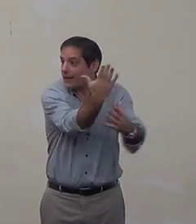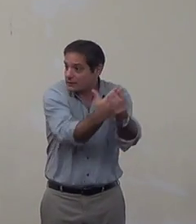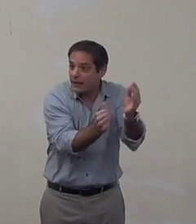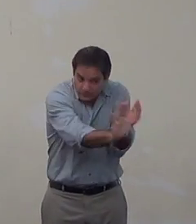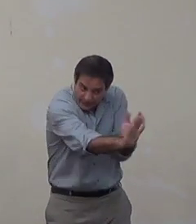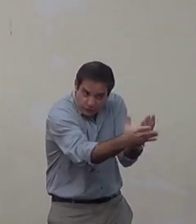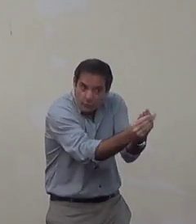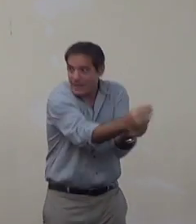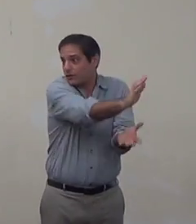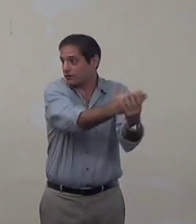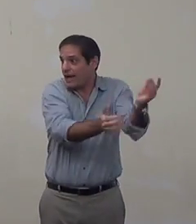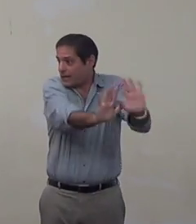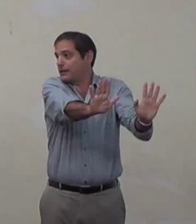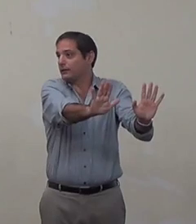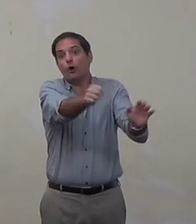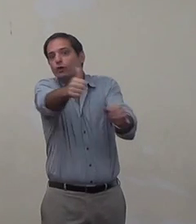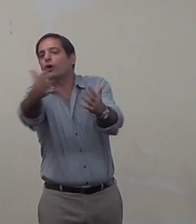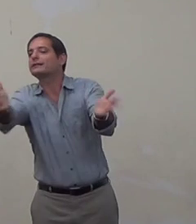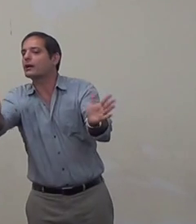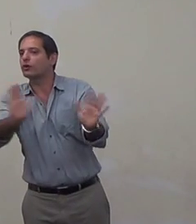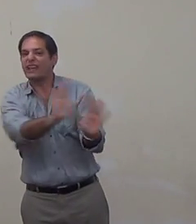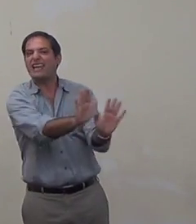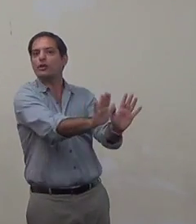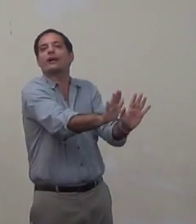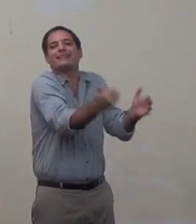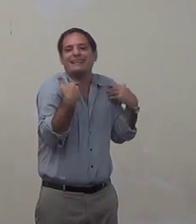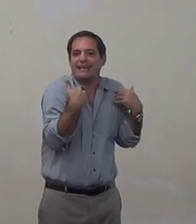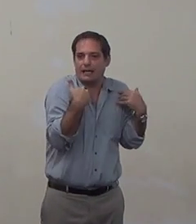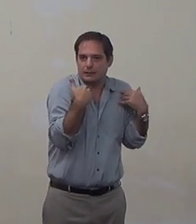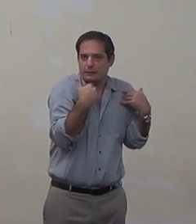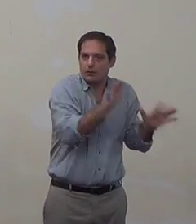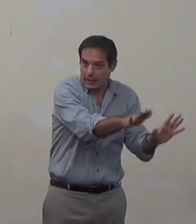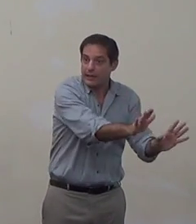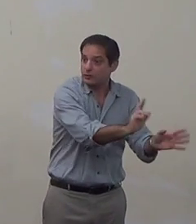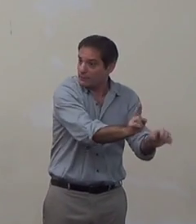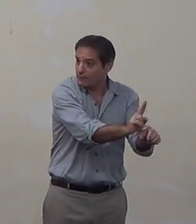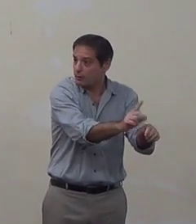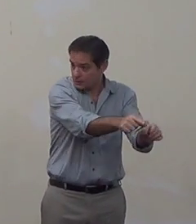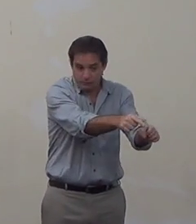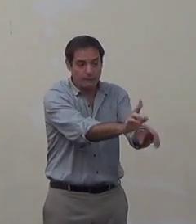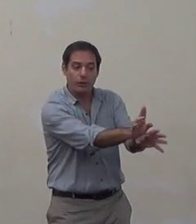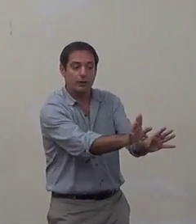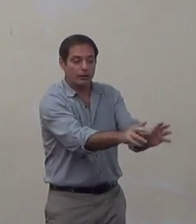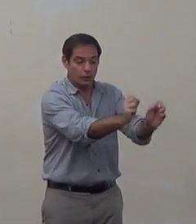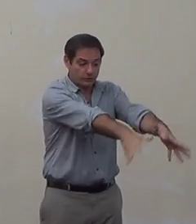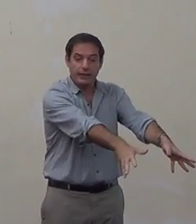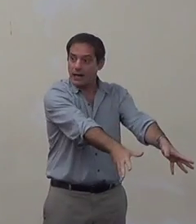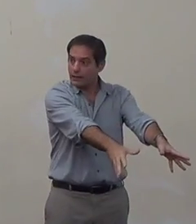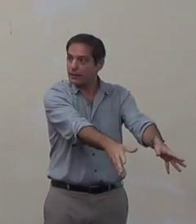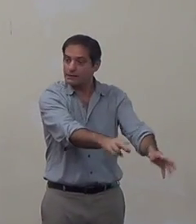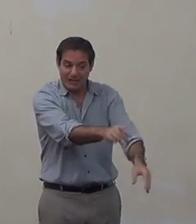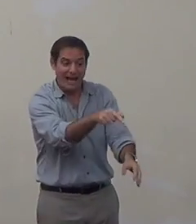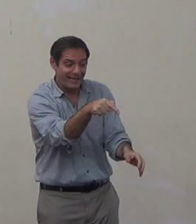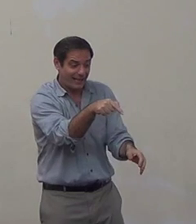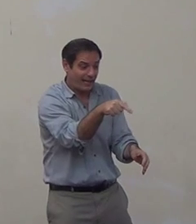¿ok? En sus manos, ahí, no otra cosa, ahí lo que tenía, ¿ok? Eso mismo, lo tira y le dice, mira,